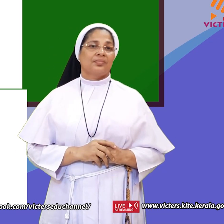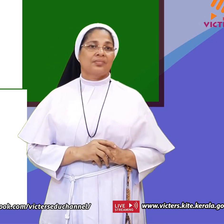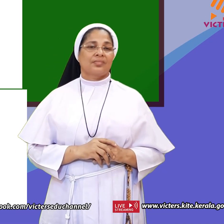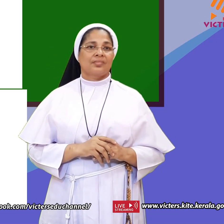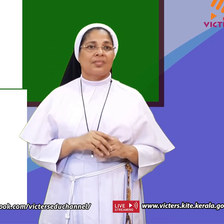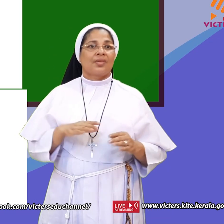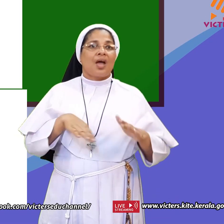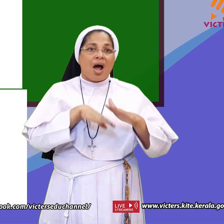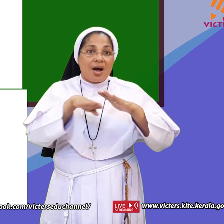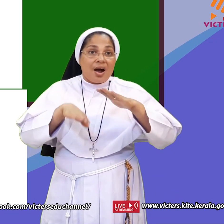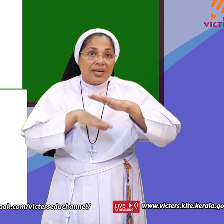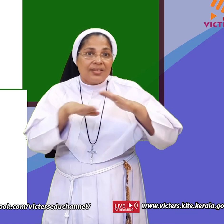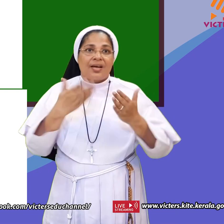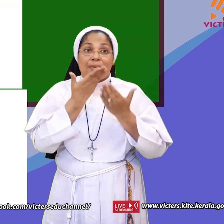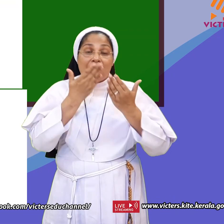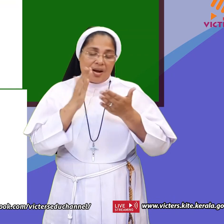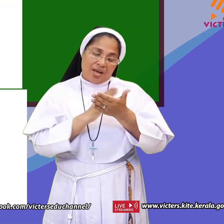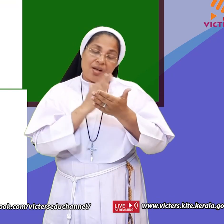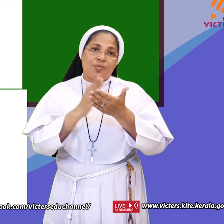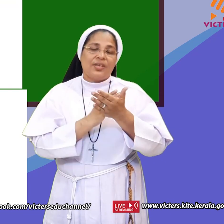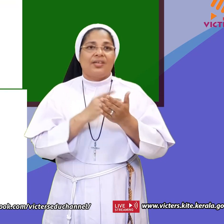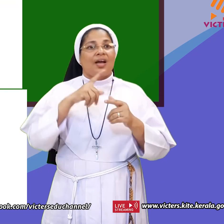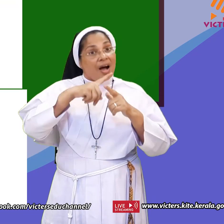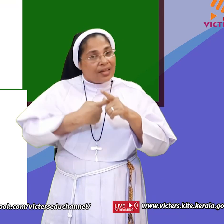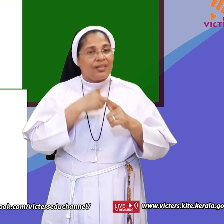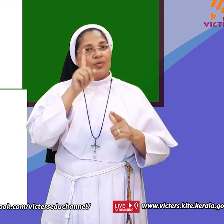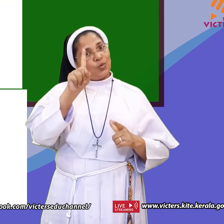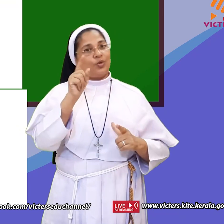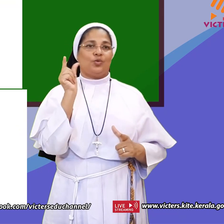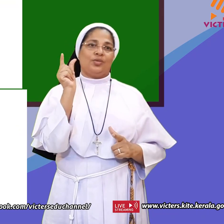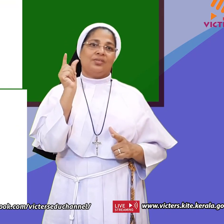അടിസ്ഥാന പാഠാവലിയിലെ ആദ്യ 1 യൂണിറ്റും